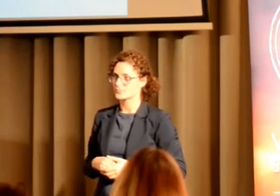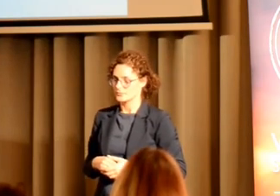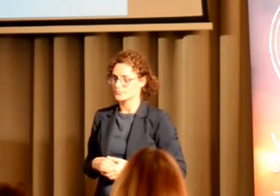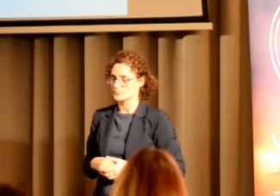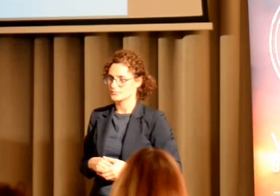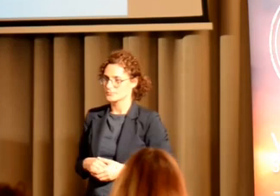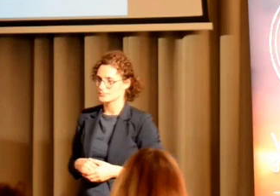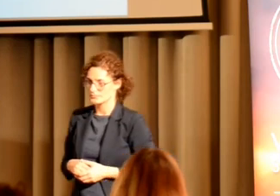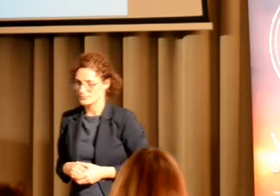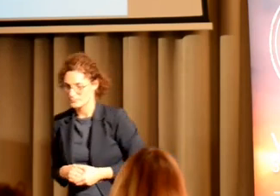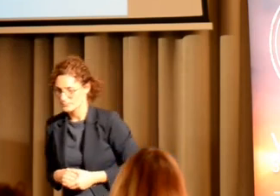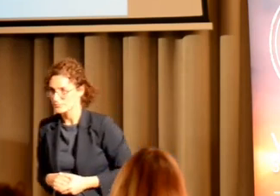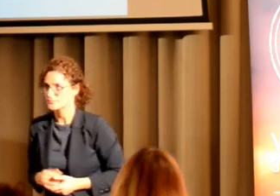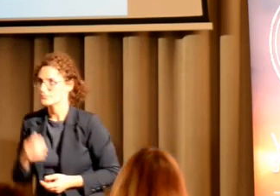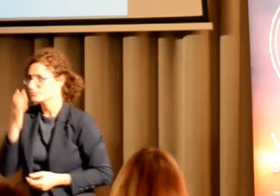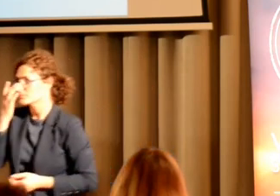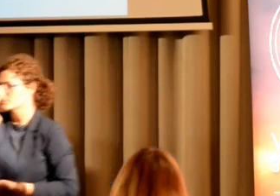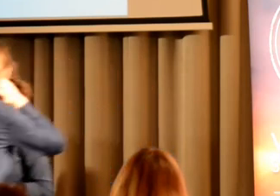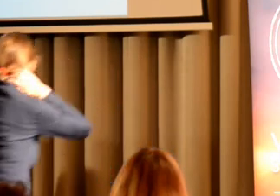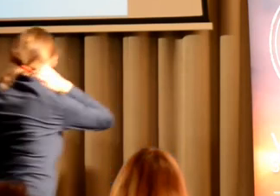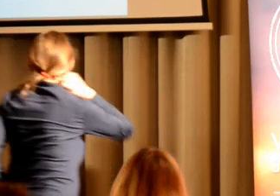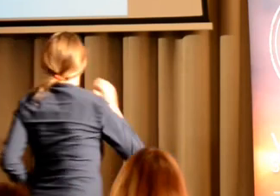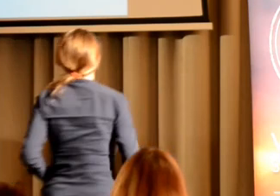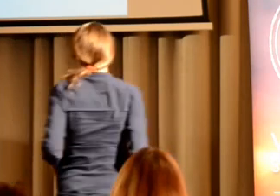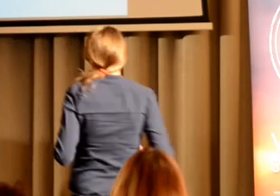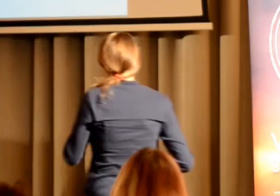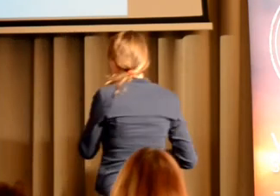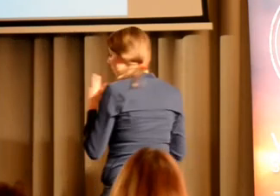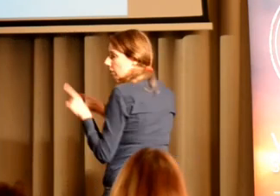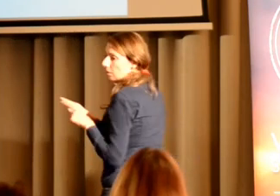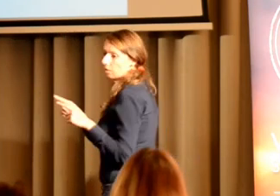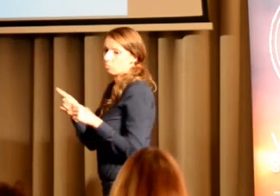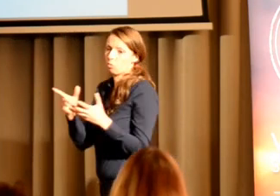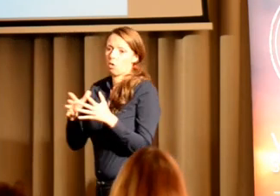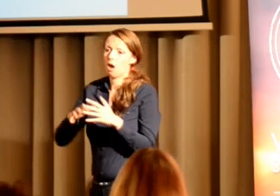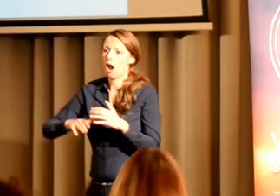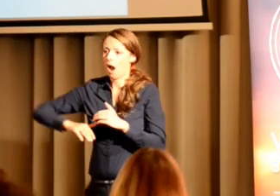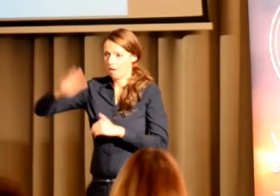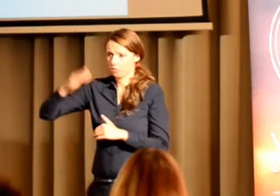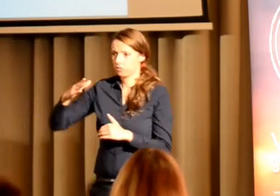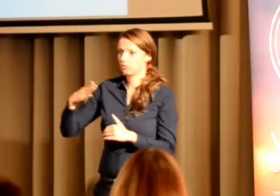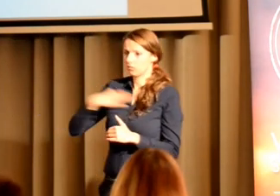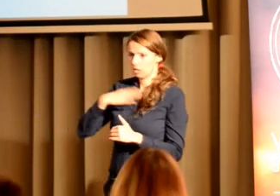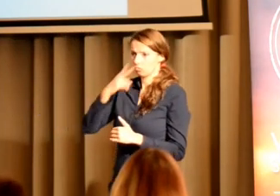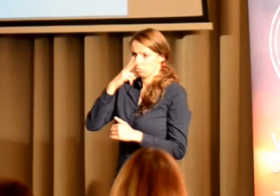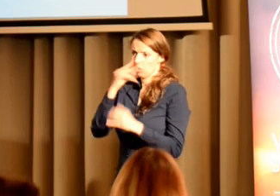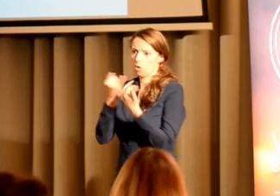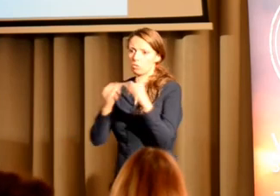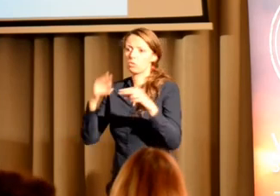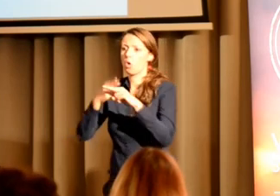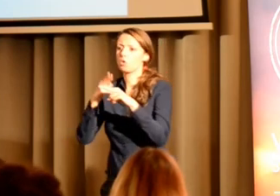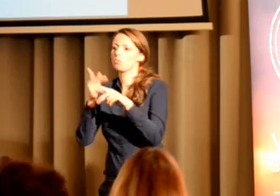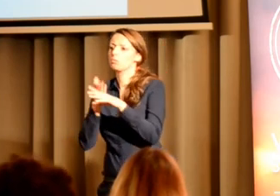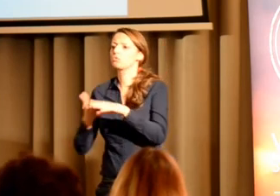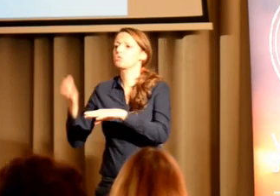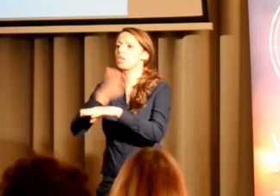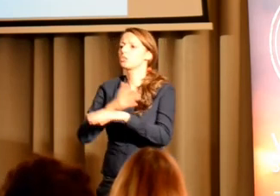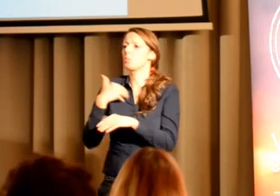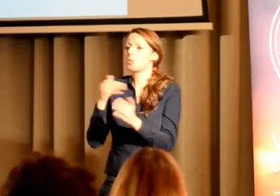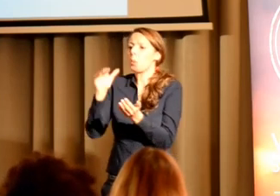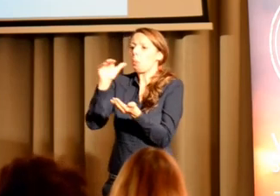Także dorosłe osobniki dopada wiele chorób. Tam wcześniej widzieliście szczenięta, które miały po prostu świerzbowca,